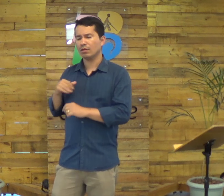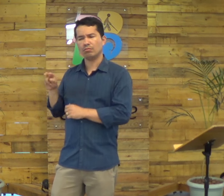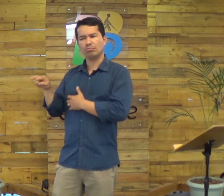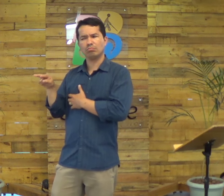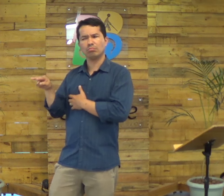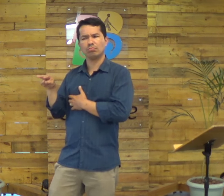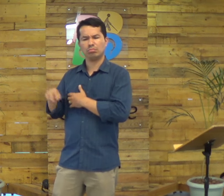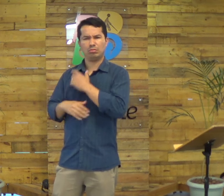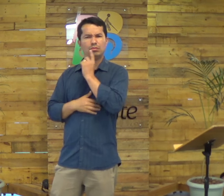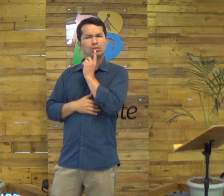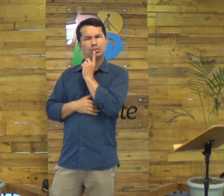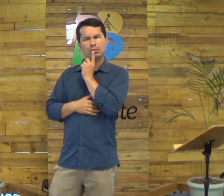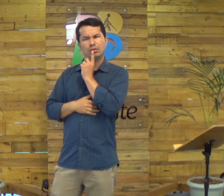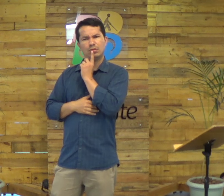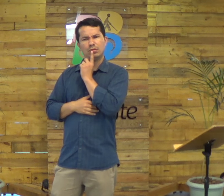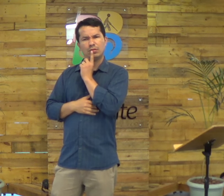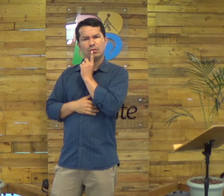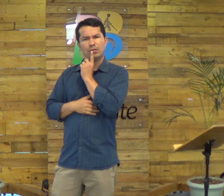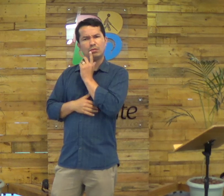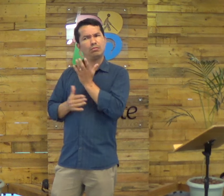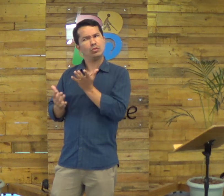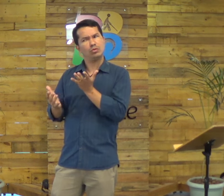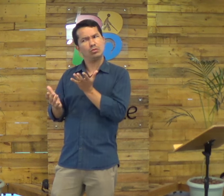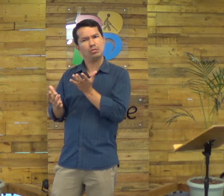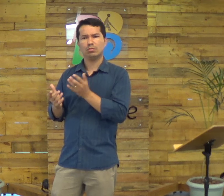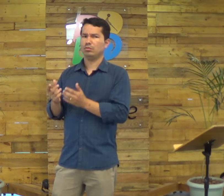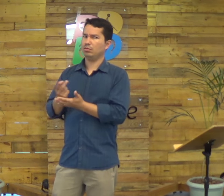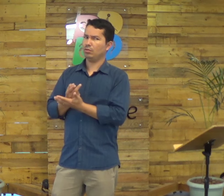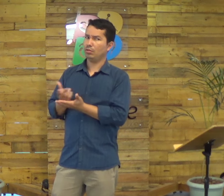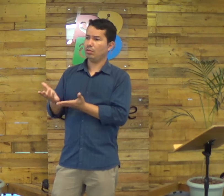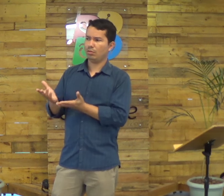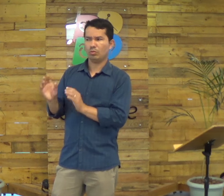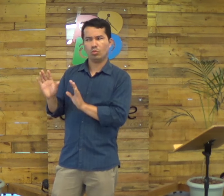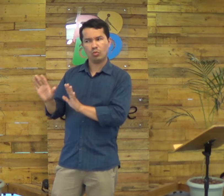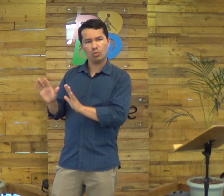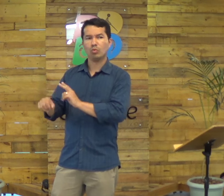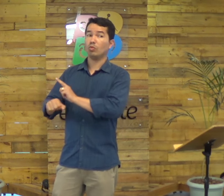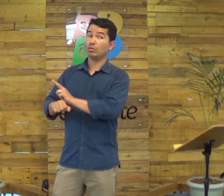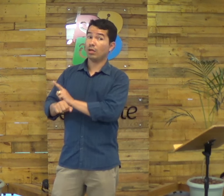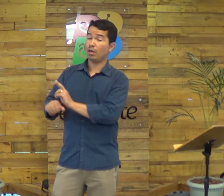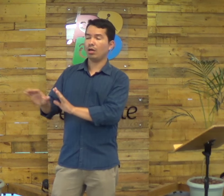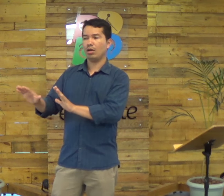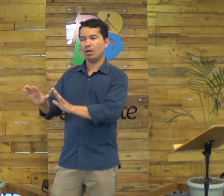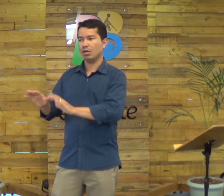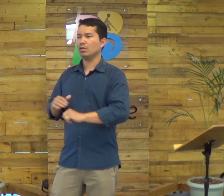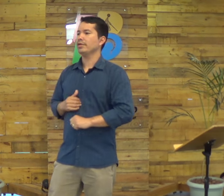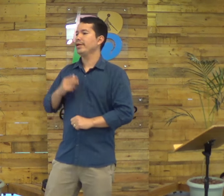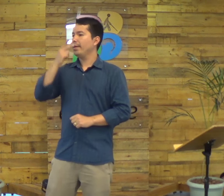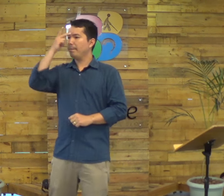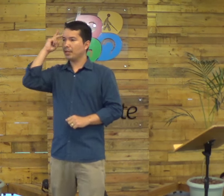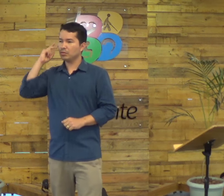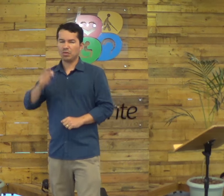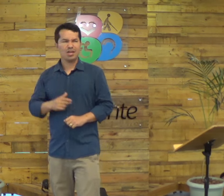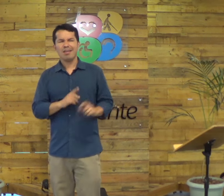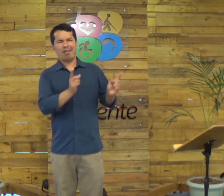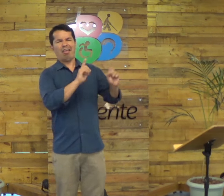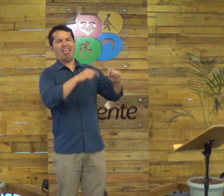Começou a namorar, e eu ficava olhando, né? Tá. Ok. Tá, então, cuidado, né? Aí,